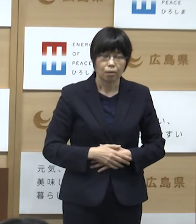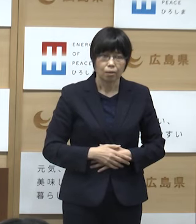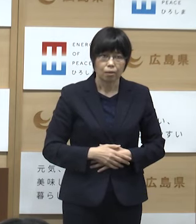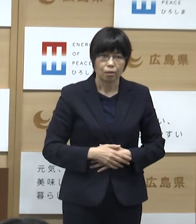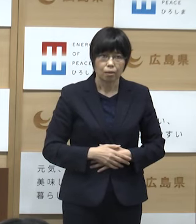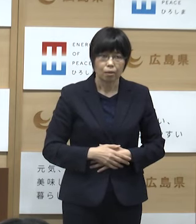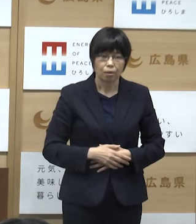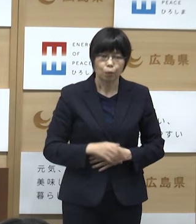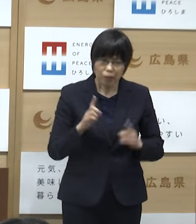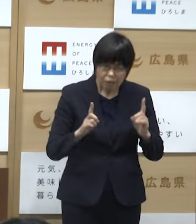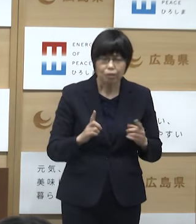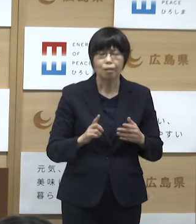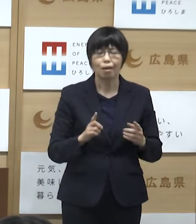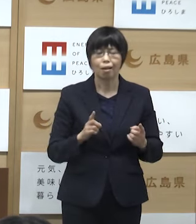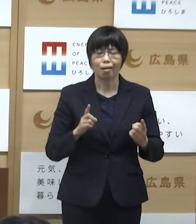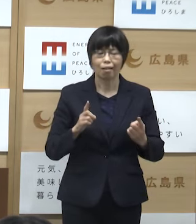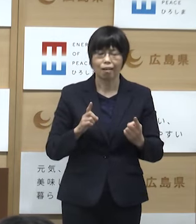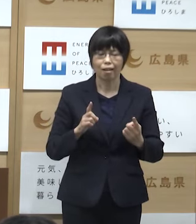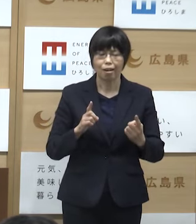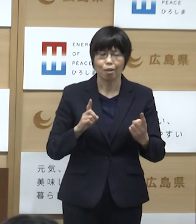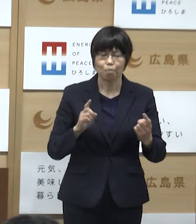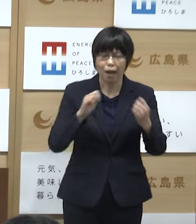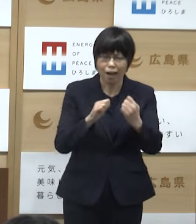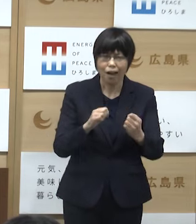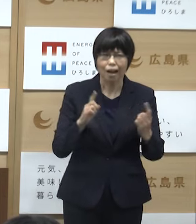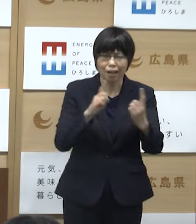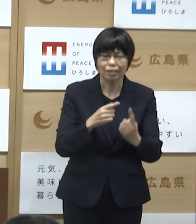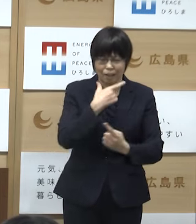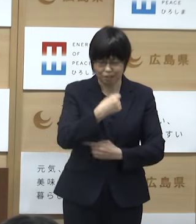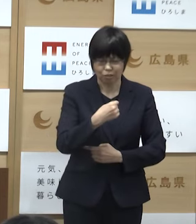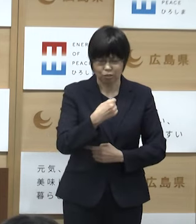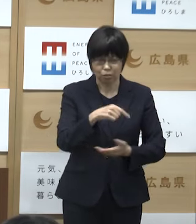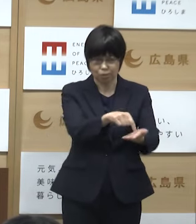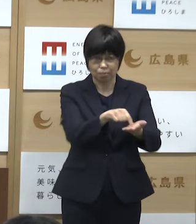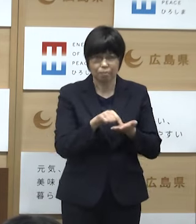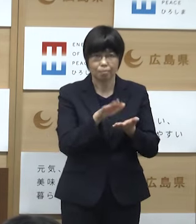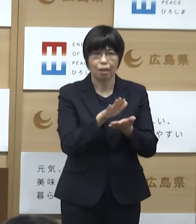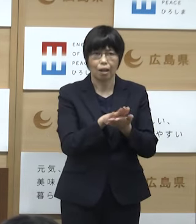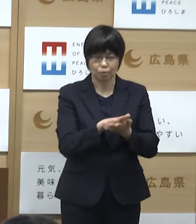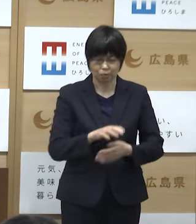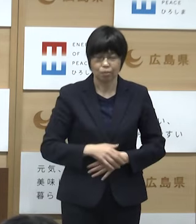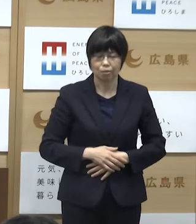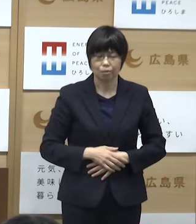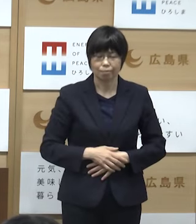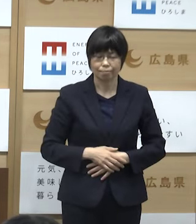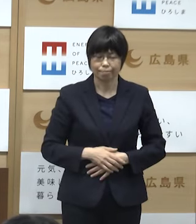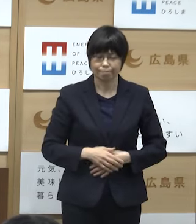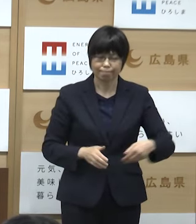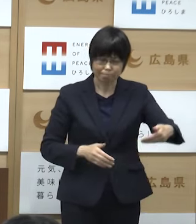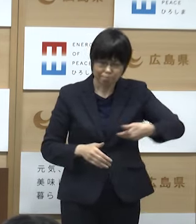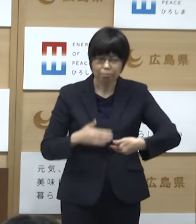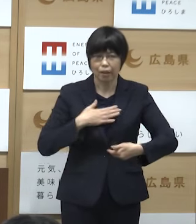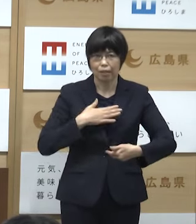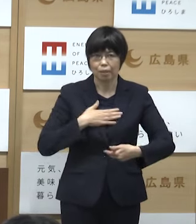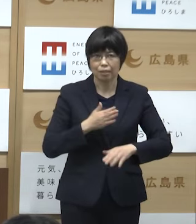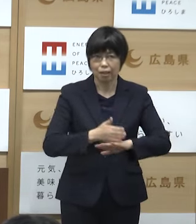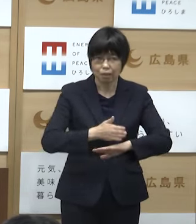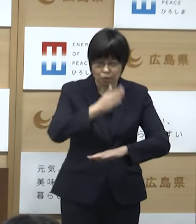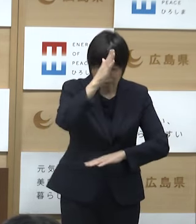会いたいっていう、 とりあえず会いたいと。わかりました。すいません。ありがとうござい